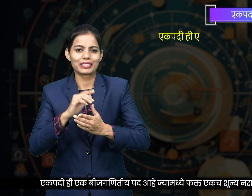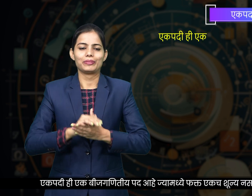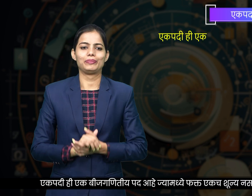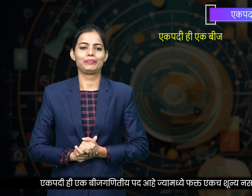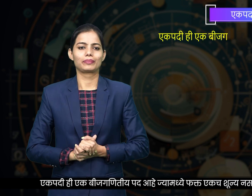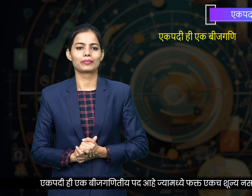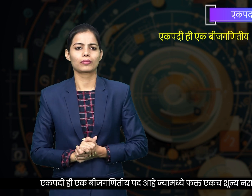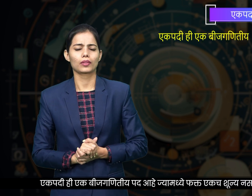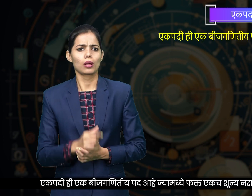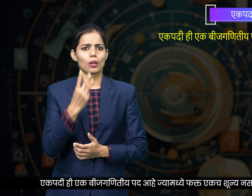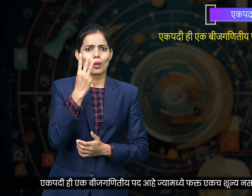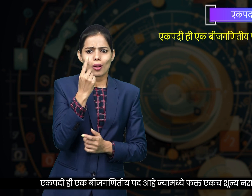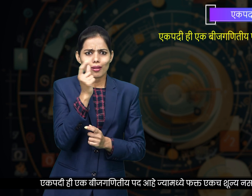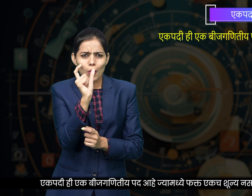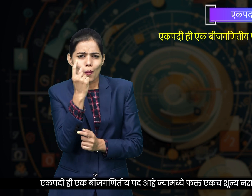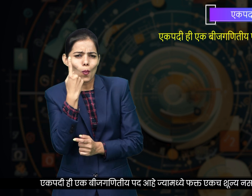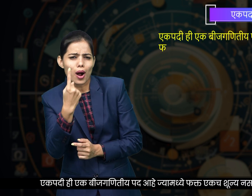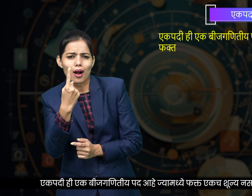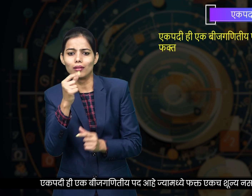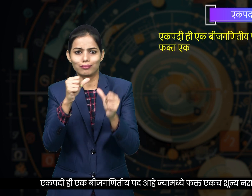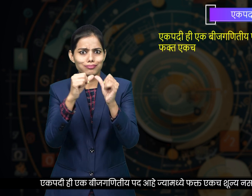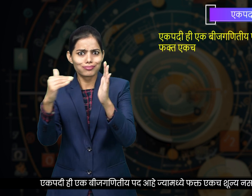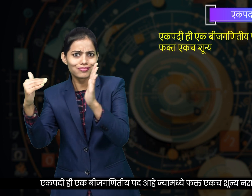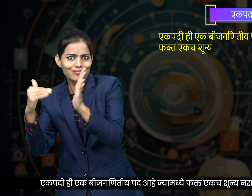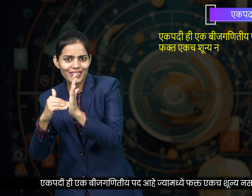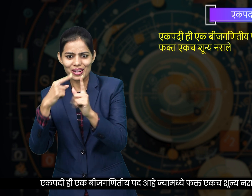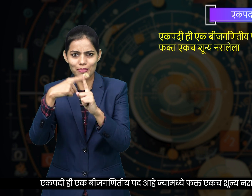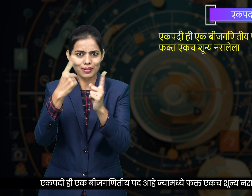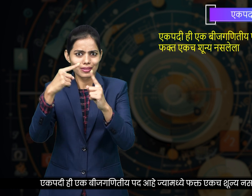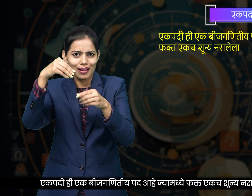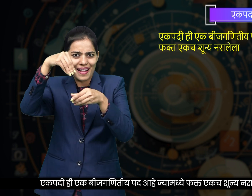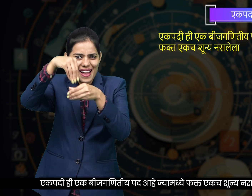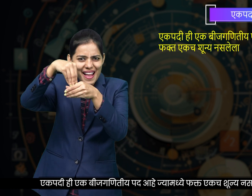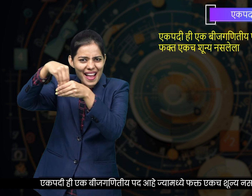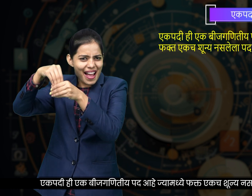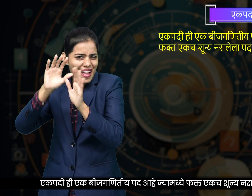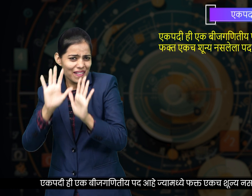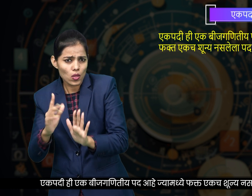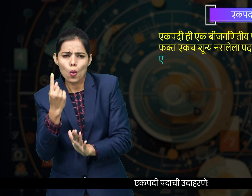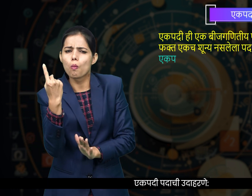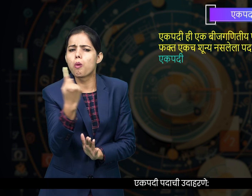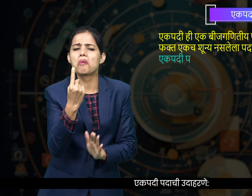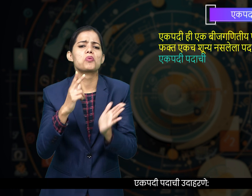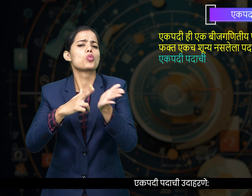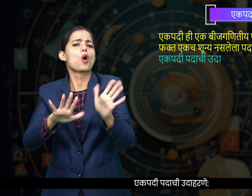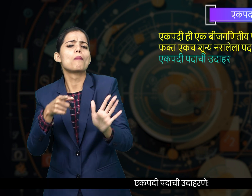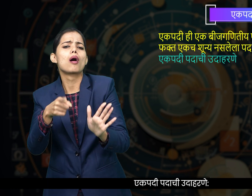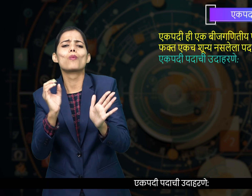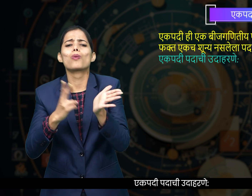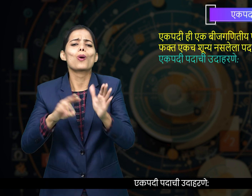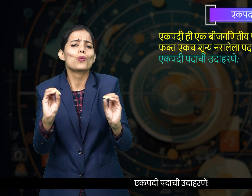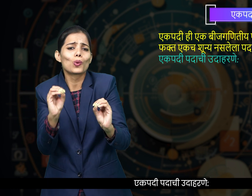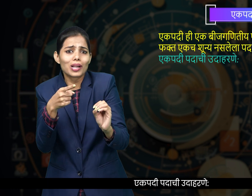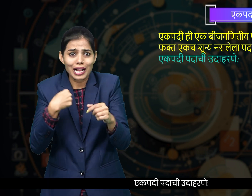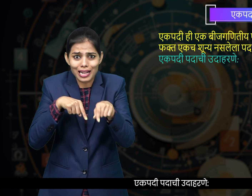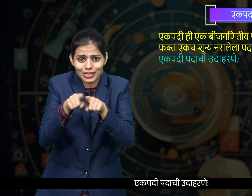एकपदी हे एक बीजगणितीय पद आहे ज्यामध्ये फक्त एकच शून्य नसलेला पद असतो. एकपदी पदाची